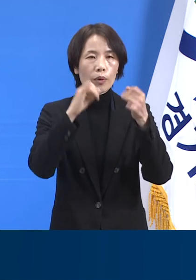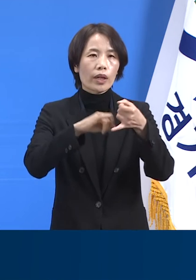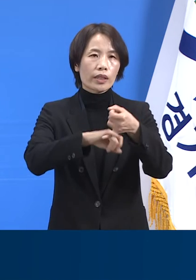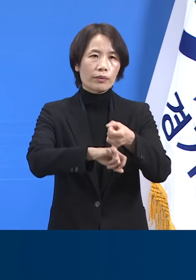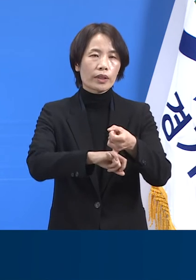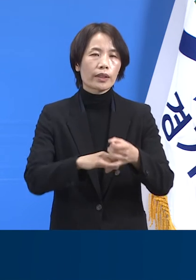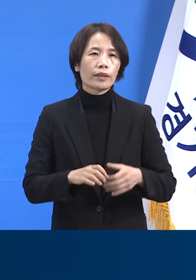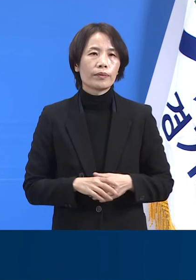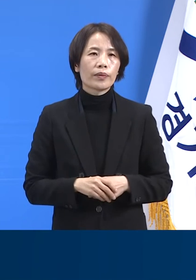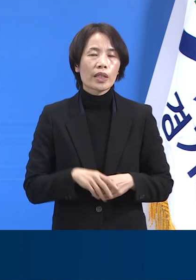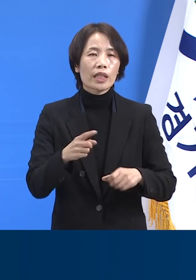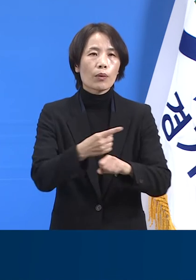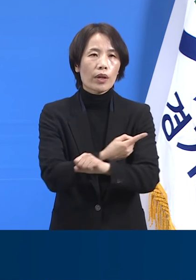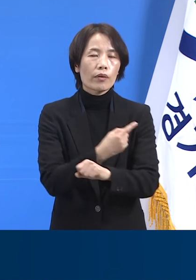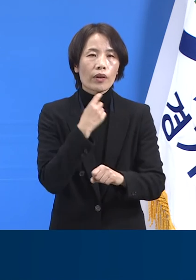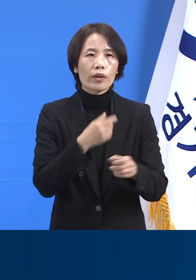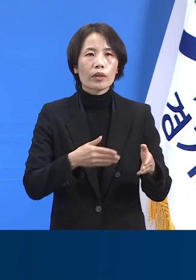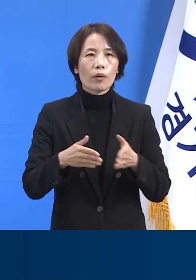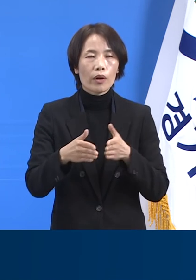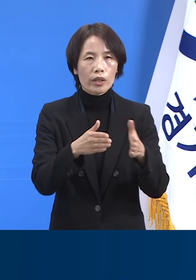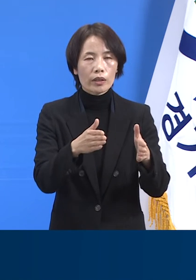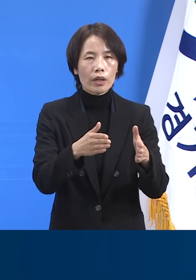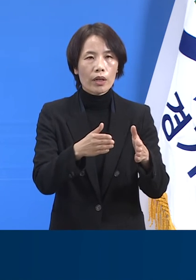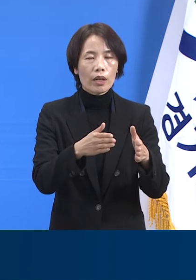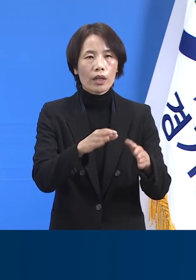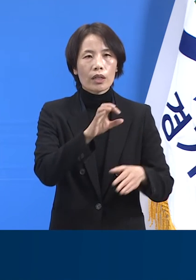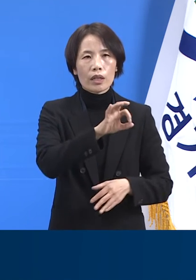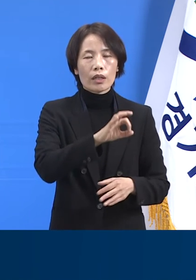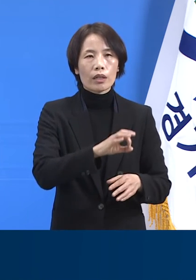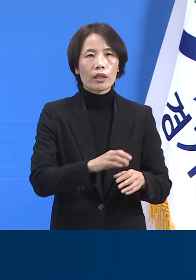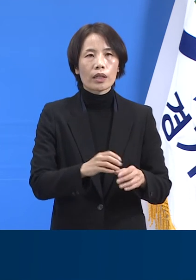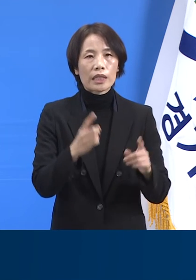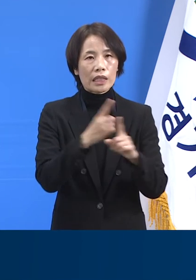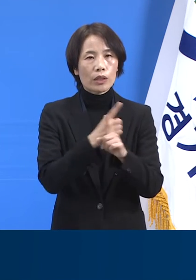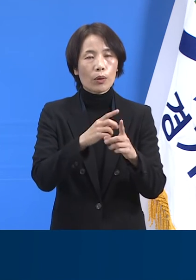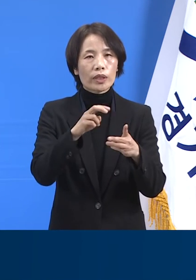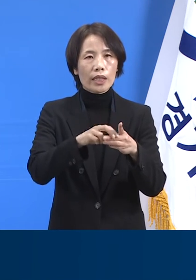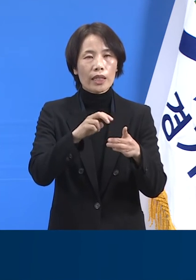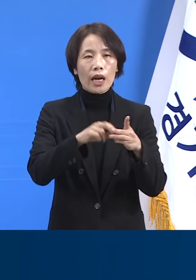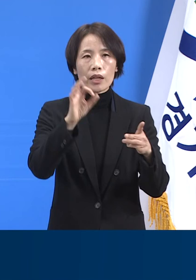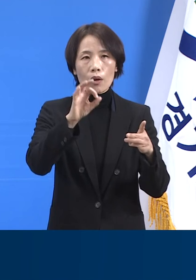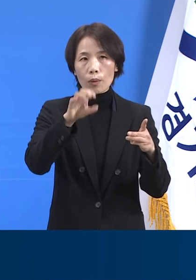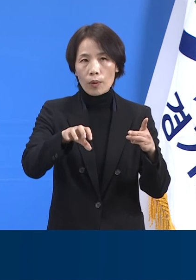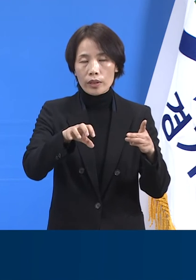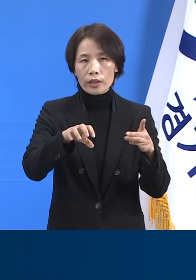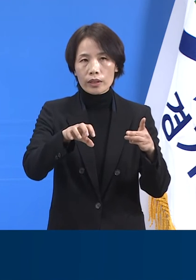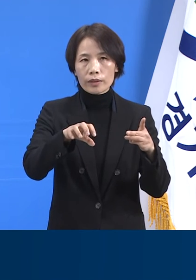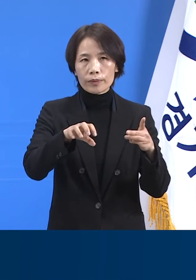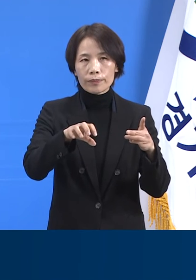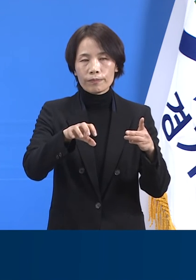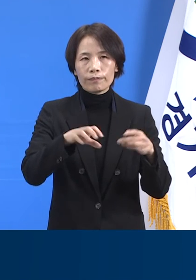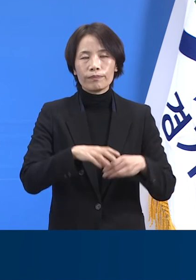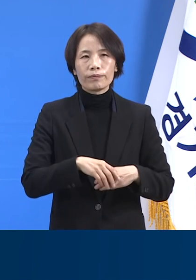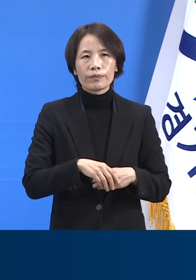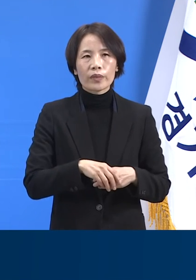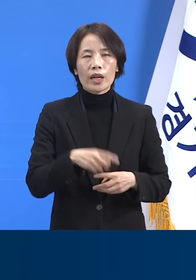노력하겠습니다. 이 외에도 경기도에서 운영하는 총 10개의 생활치료센터에는 11월 22일 18시 기준